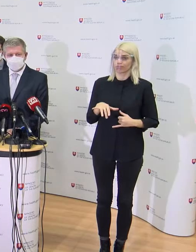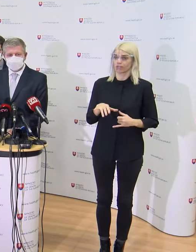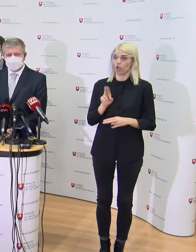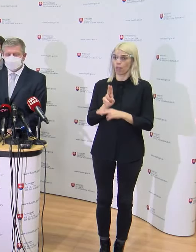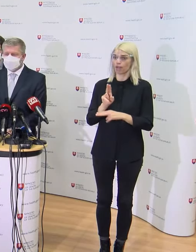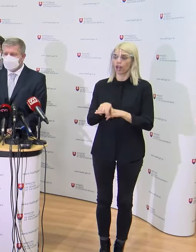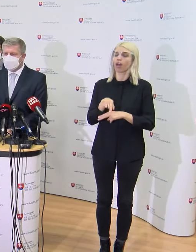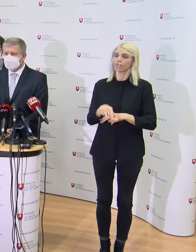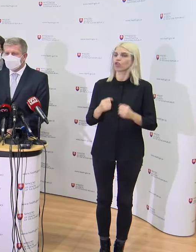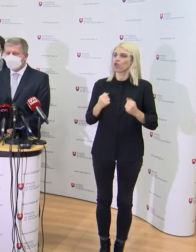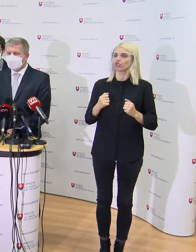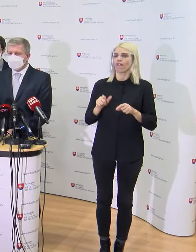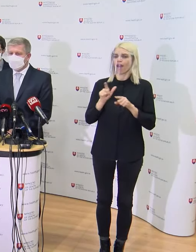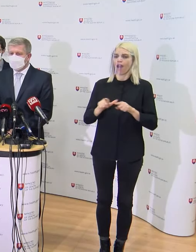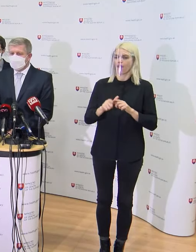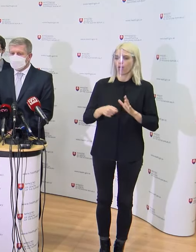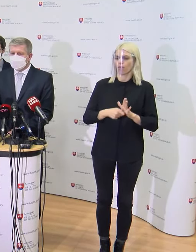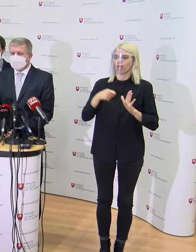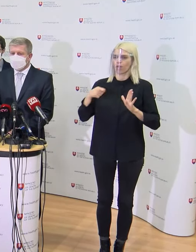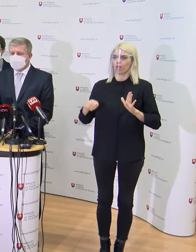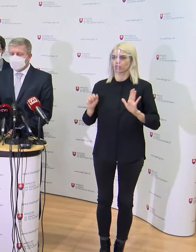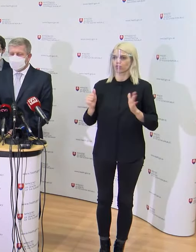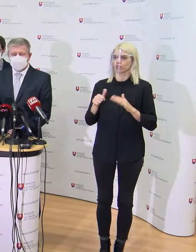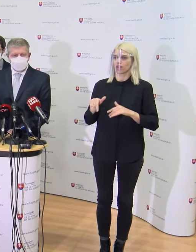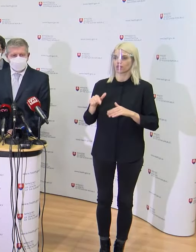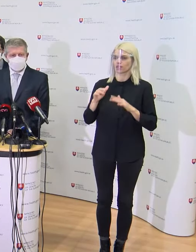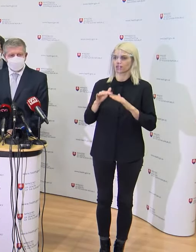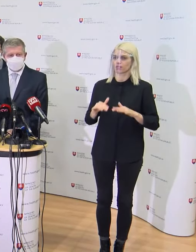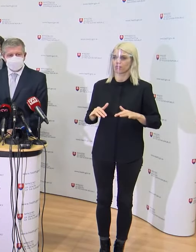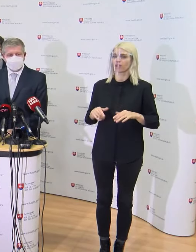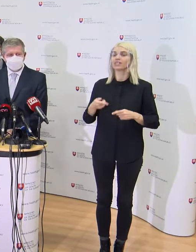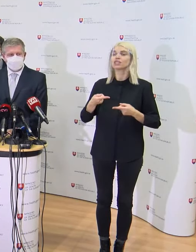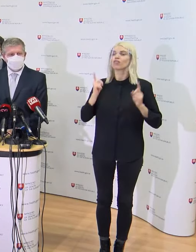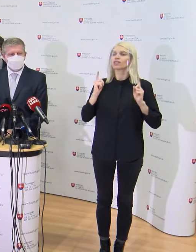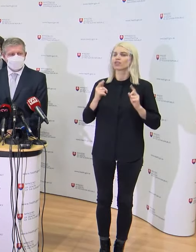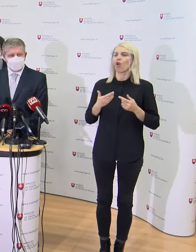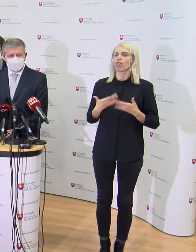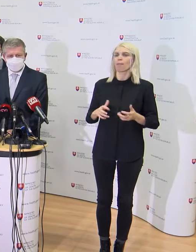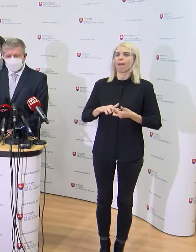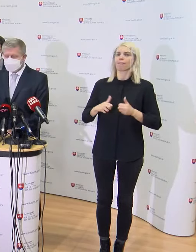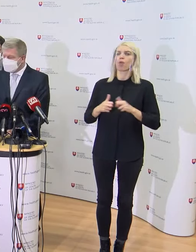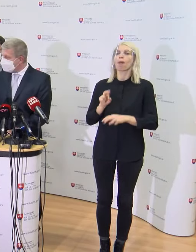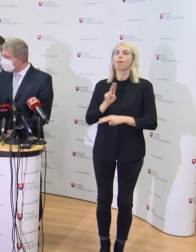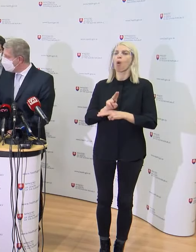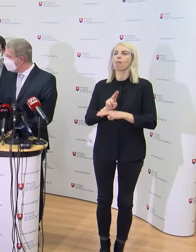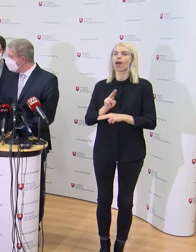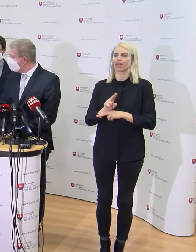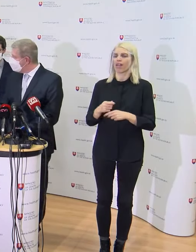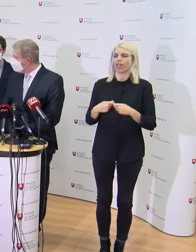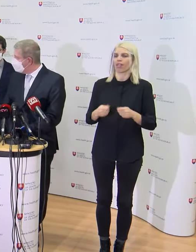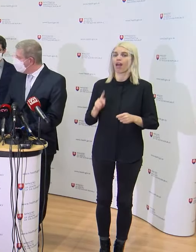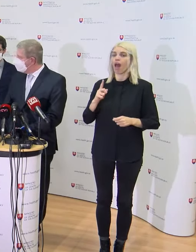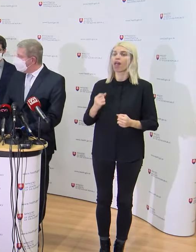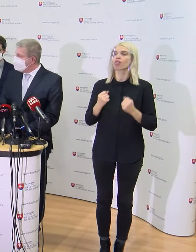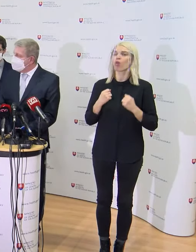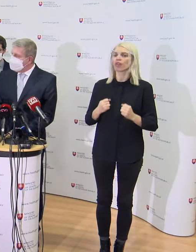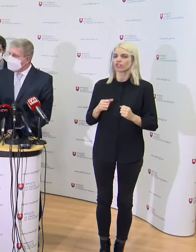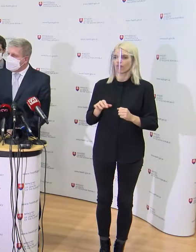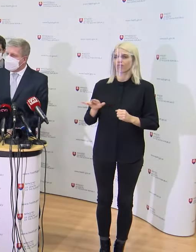pretože na Slovensku nie je problém mať opatrenia, na Slovensku je problém ich dodržiavať.